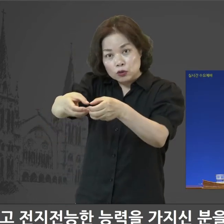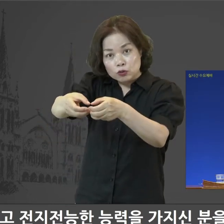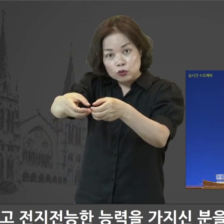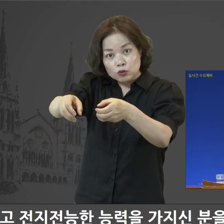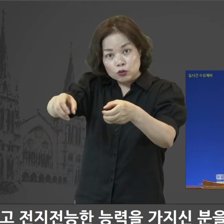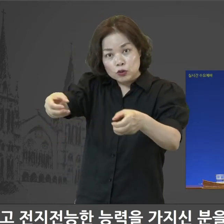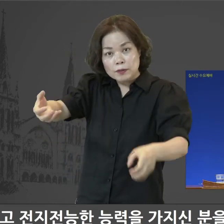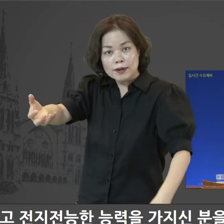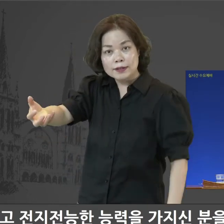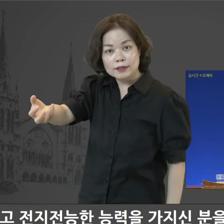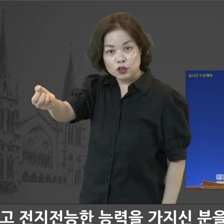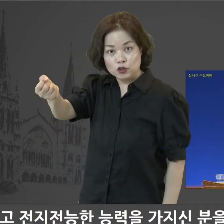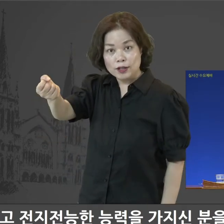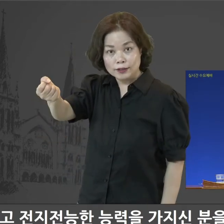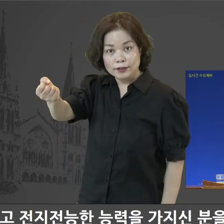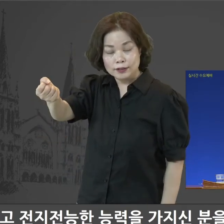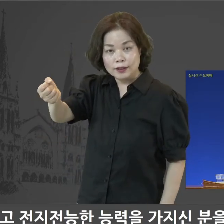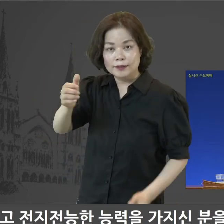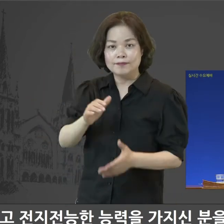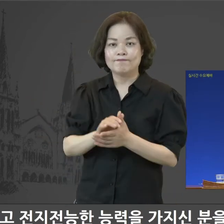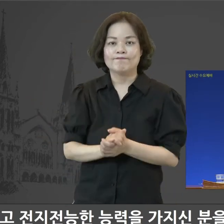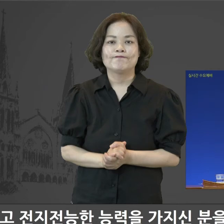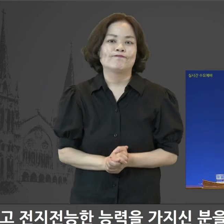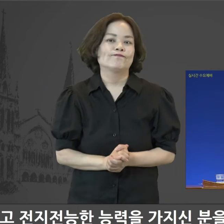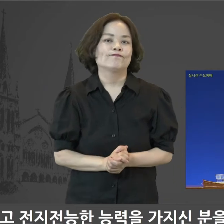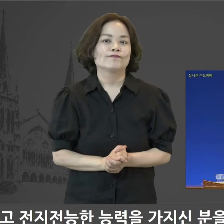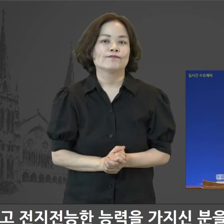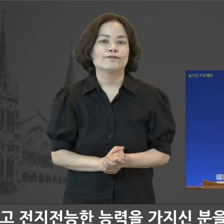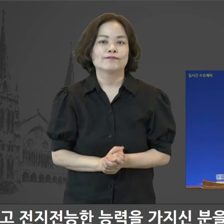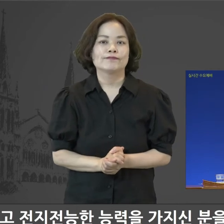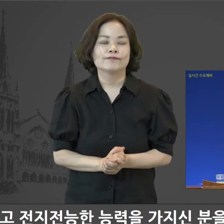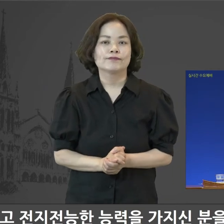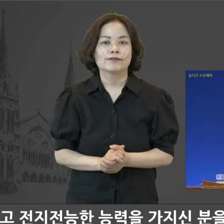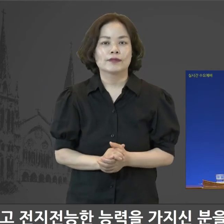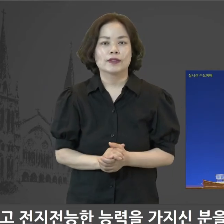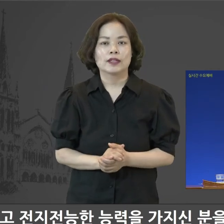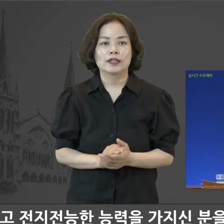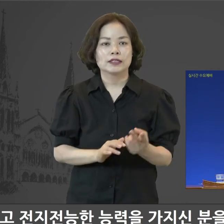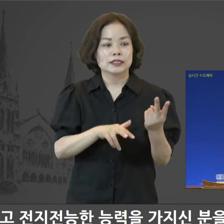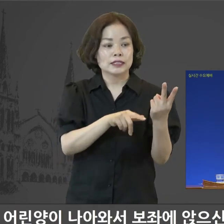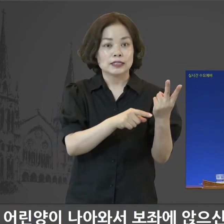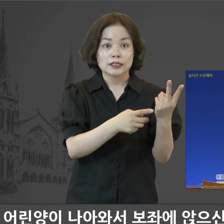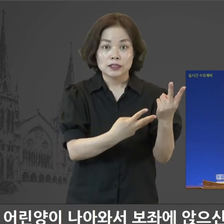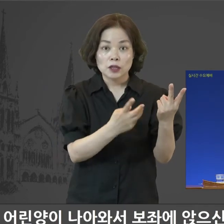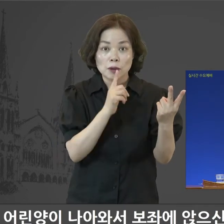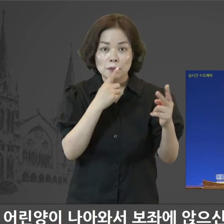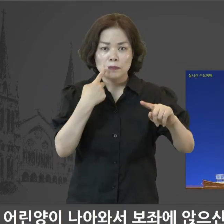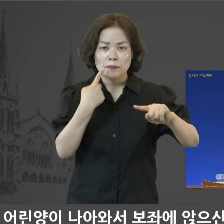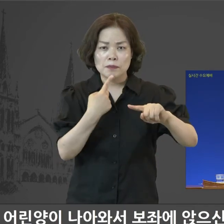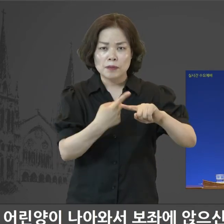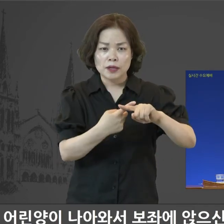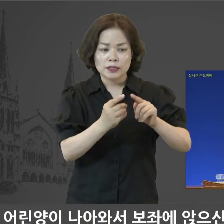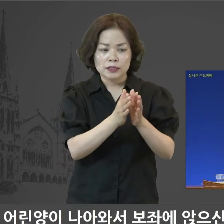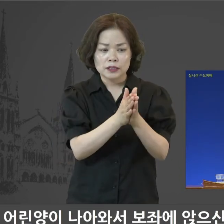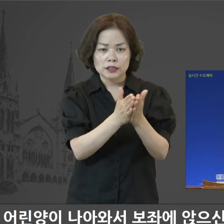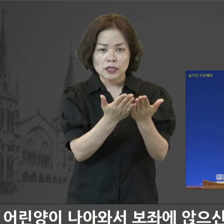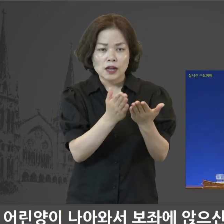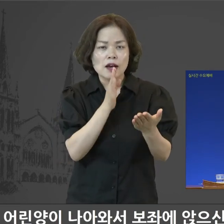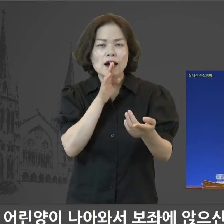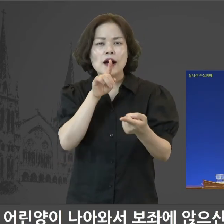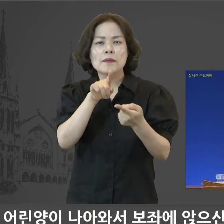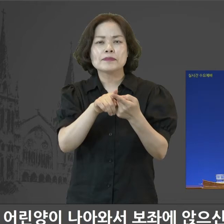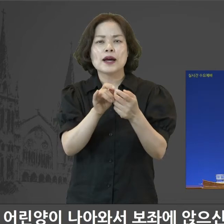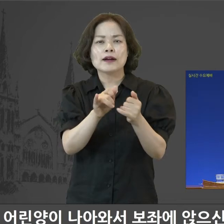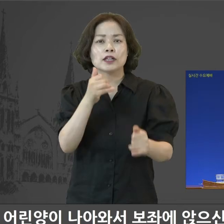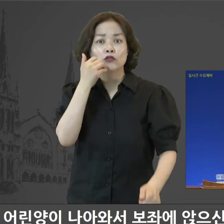두루마리를 취하시니라. 아멘. 자, 2절의 말씀과 같이 이 책을 펴기에 합당한